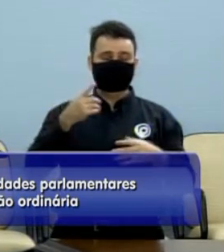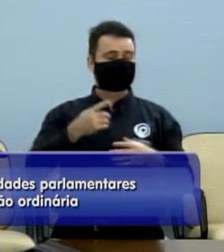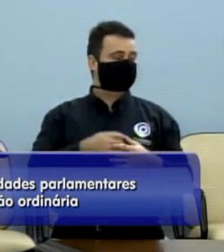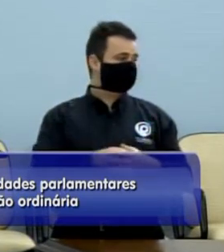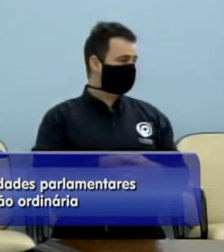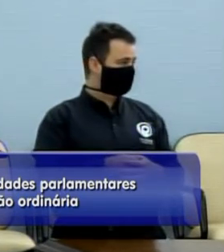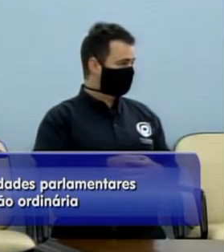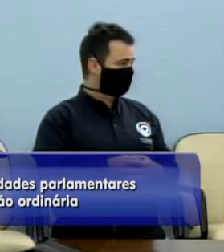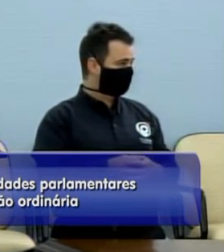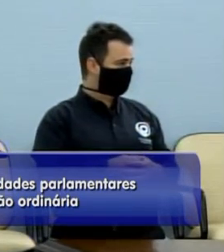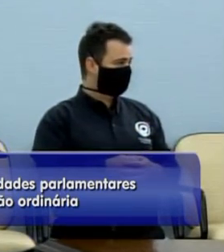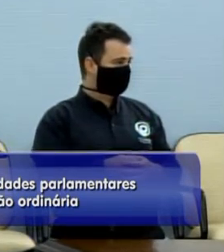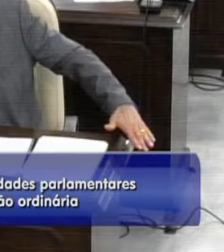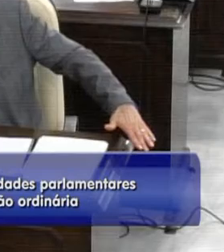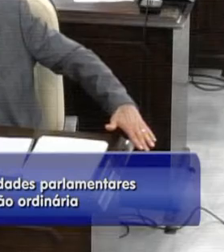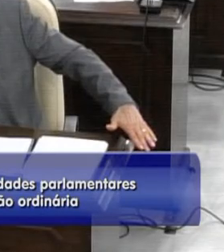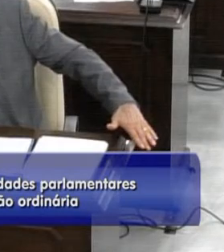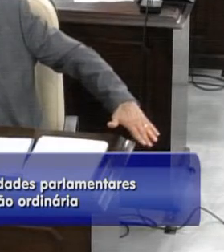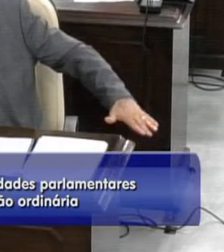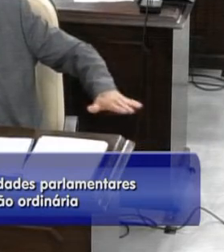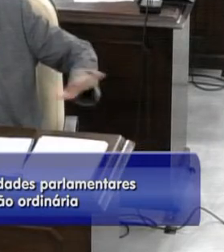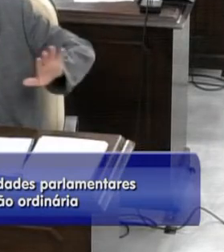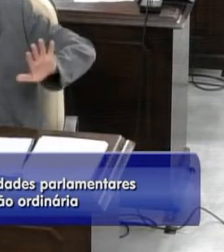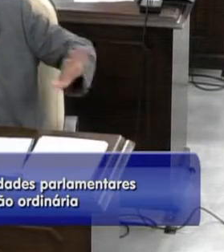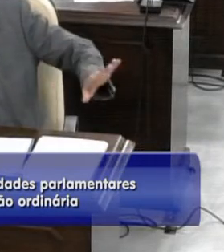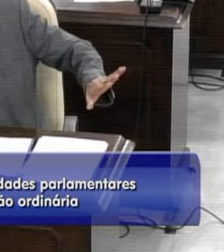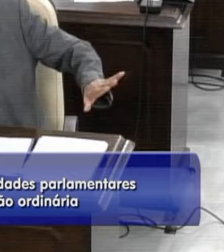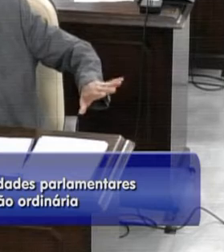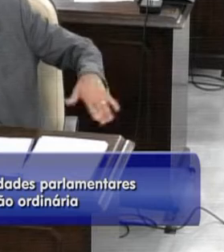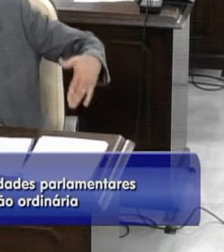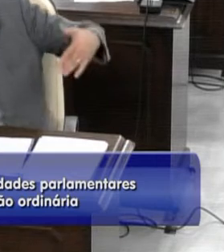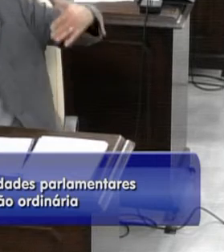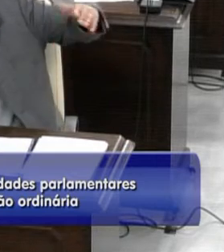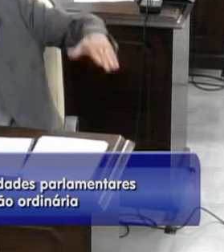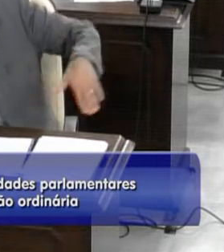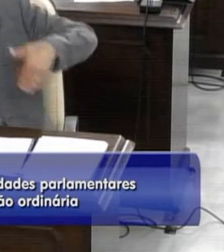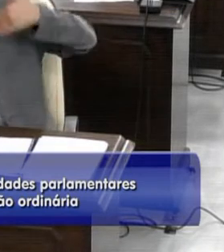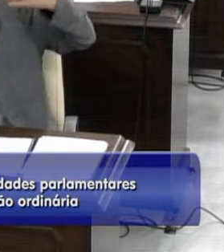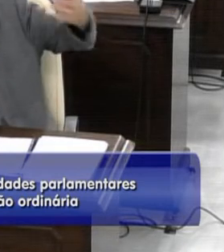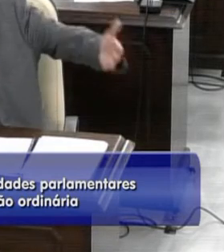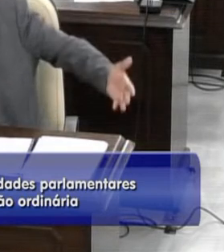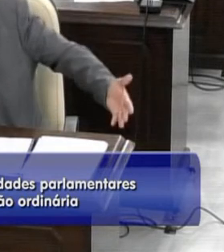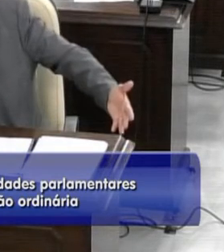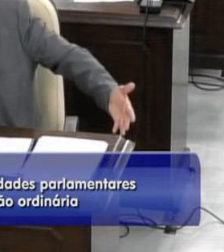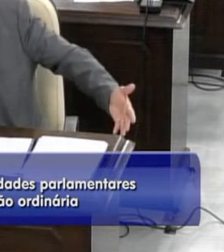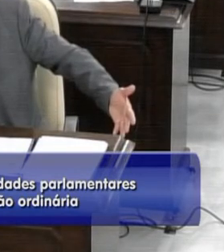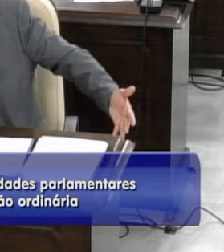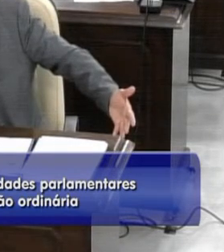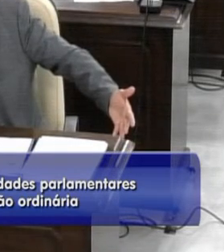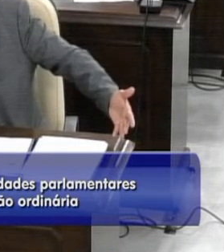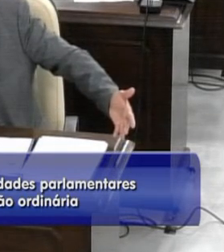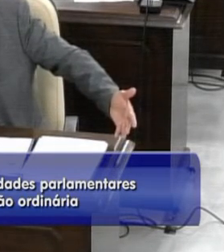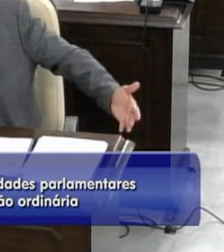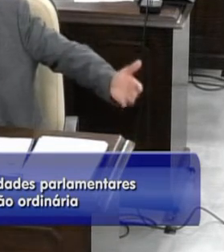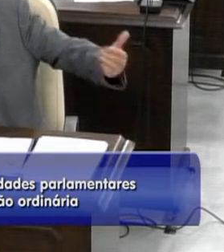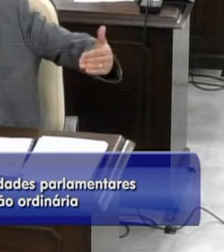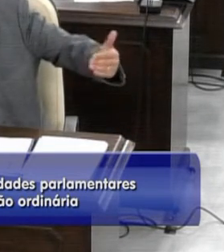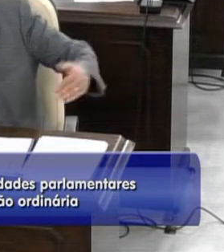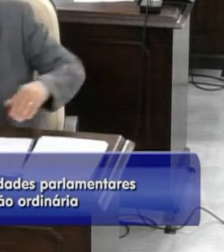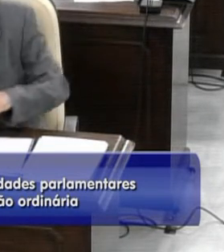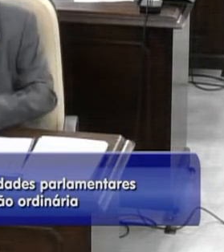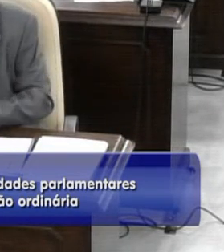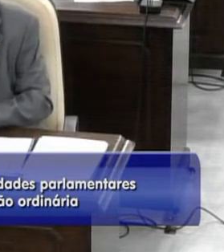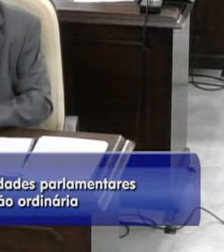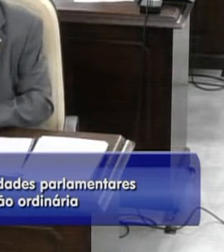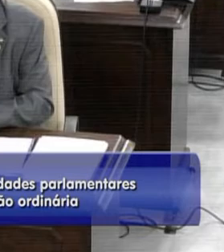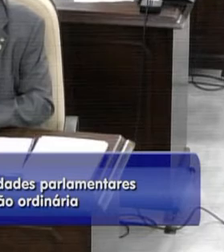consta, tem que retirar tudo. Retirar, fazer contenção, repor todo o material de lá para poder fazer